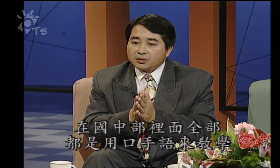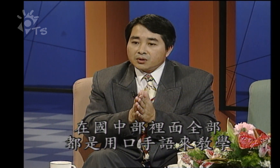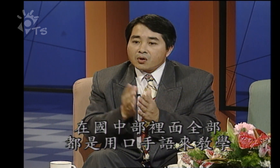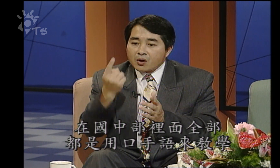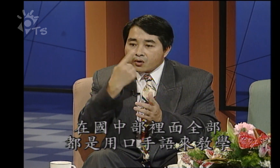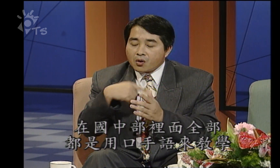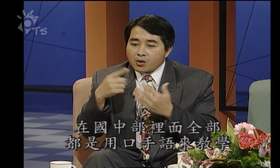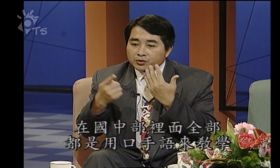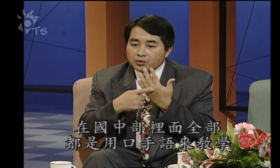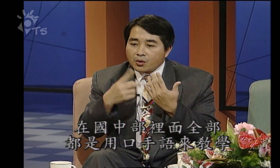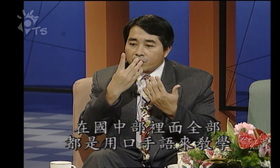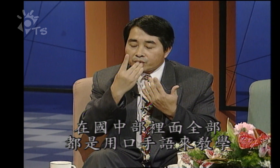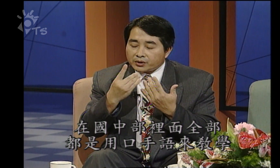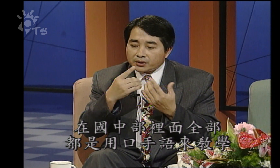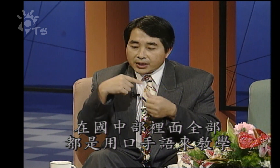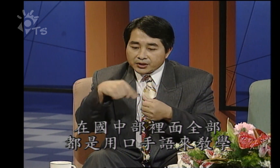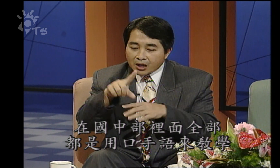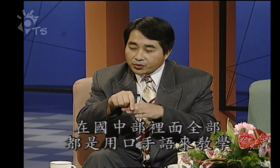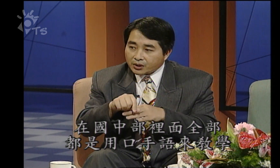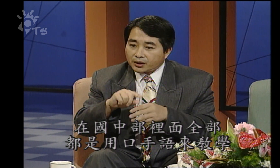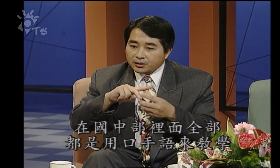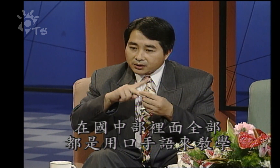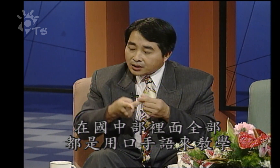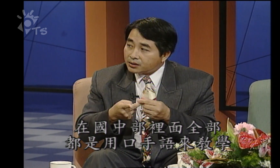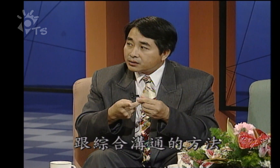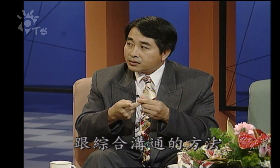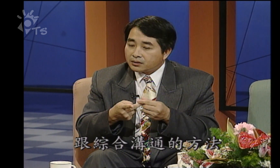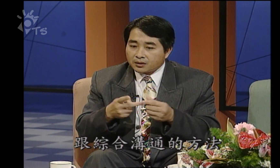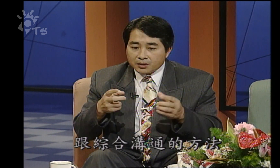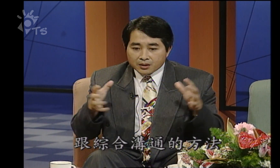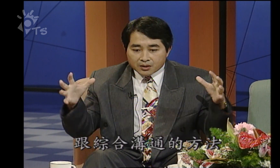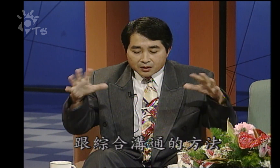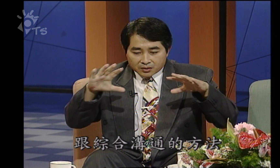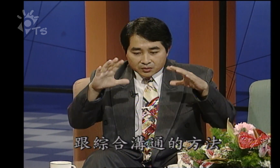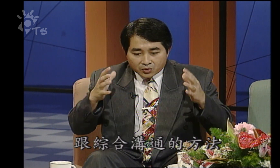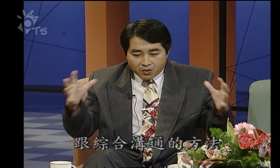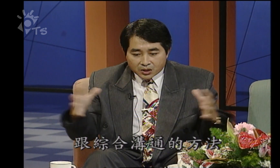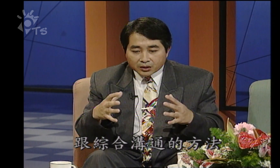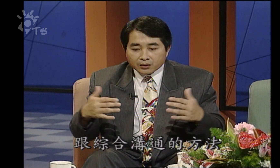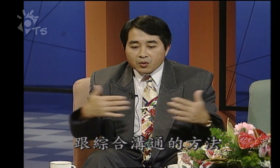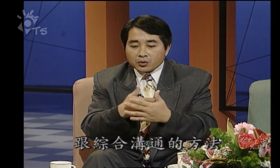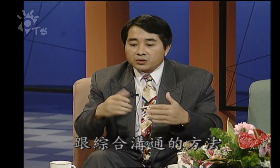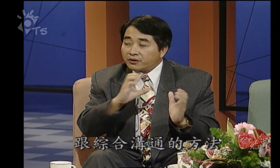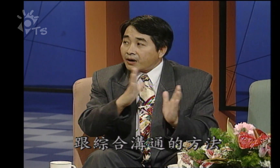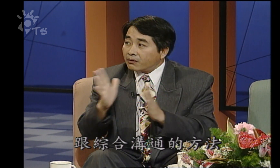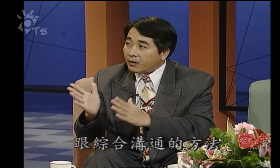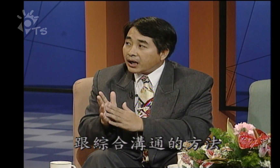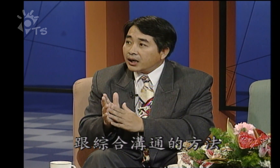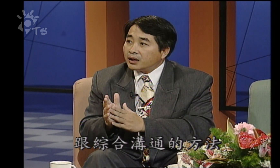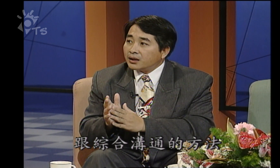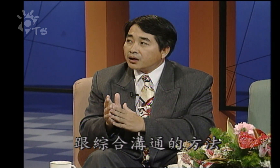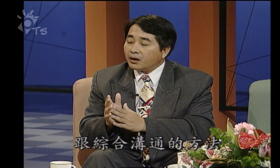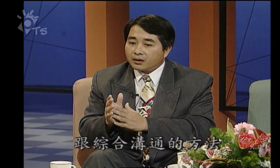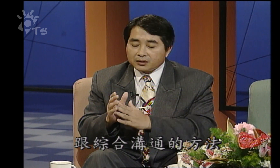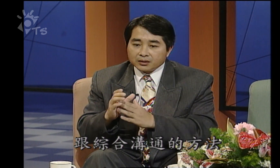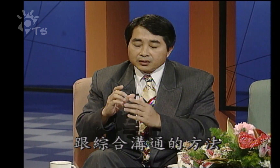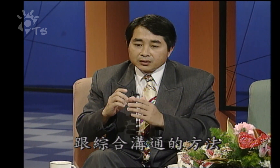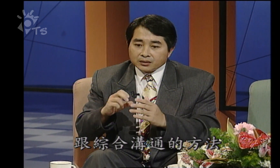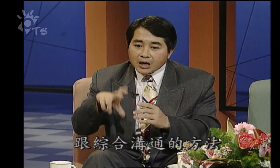用口手语来教学，跟综合沟通的方法，高